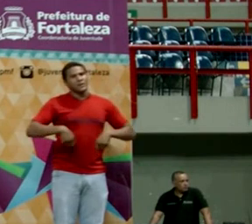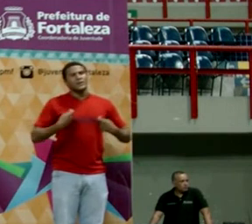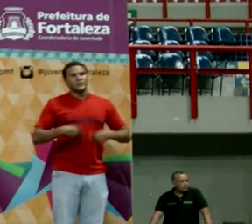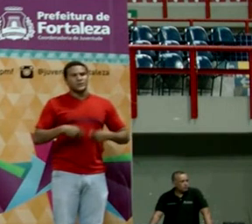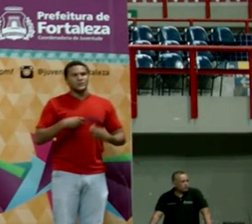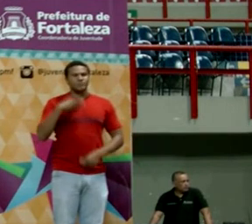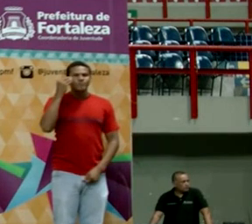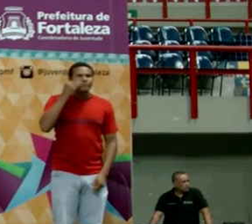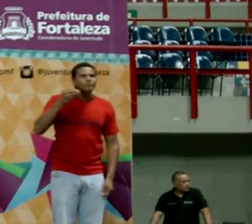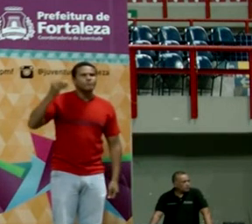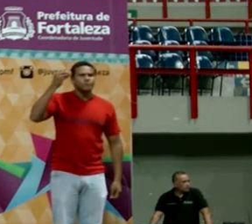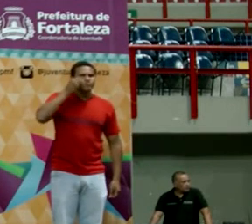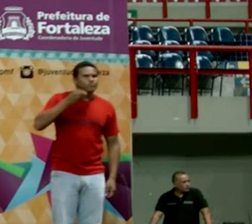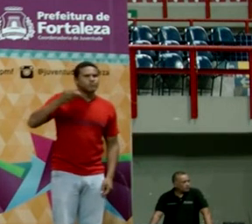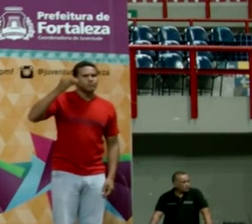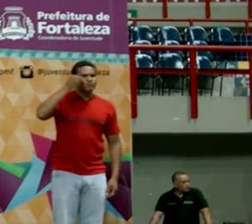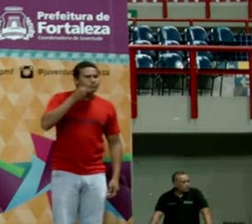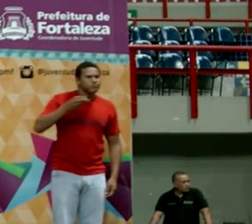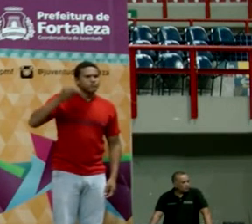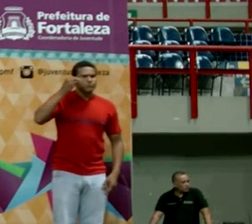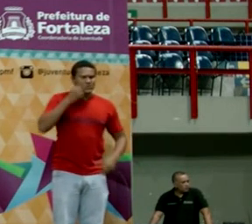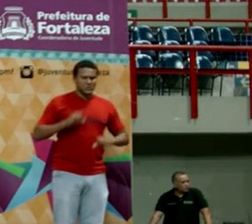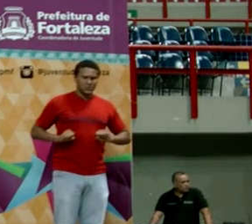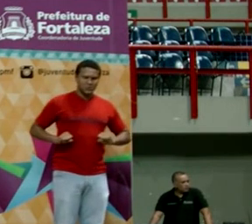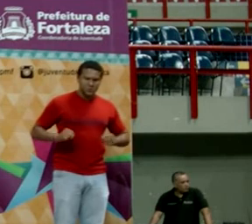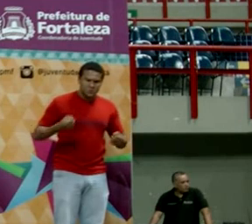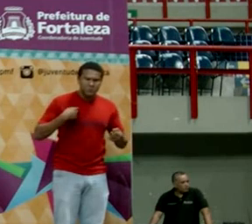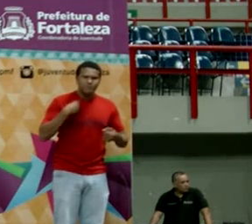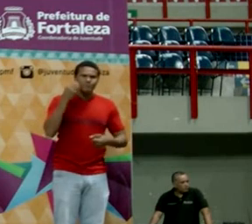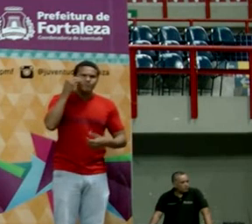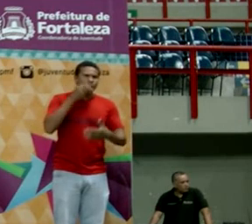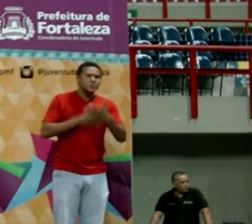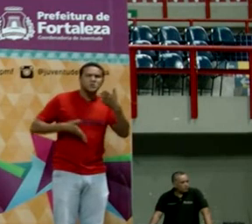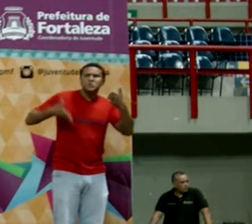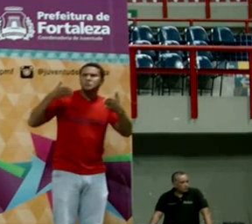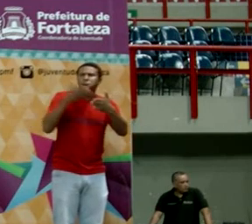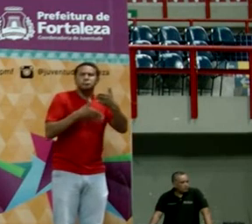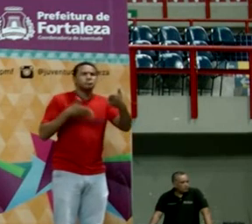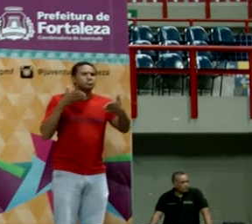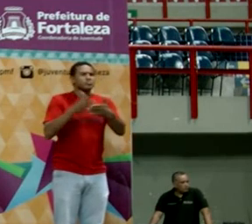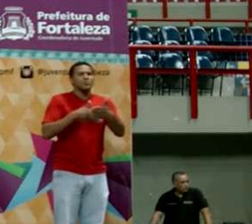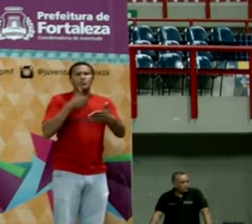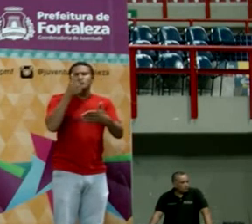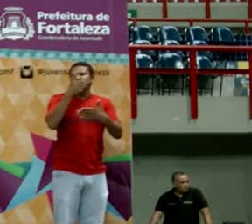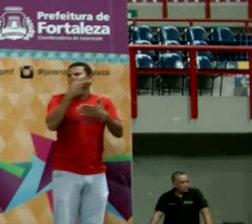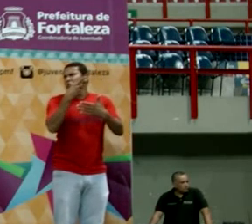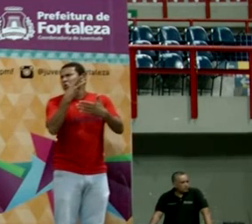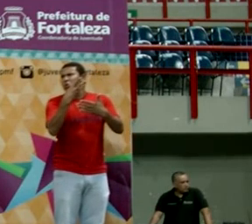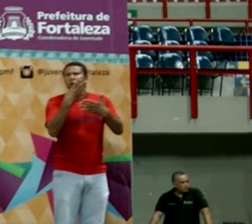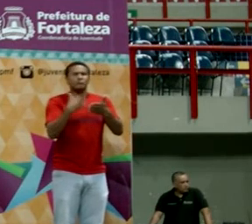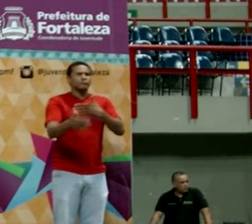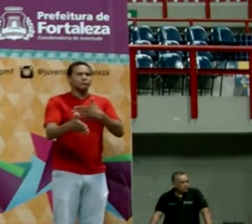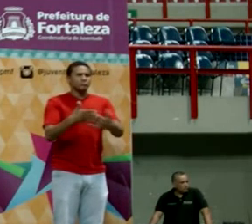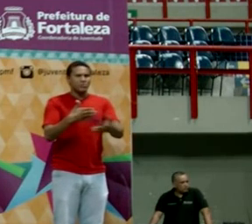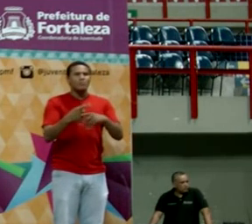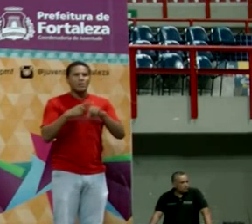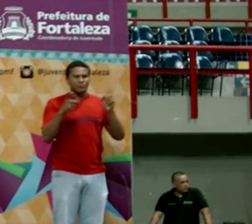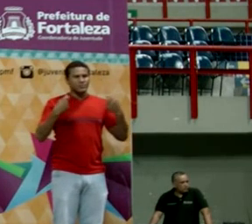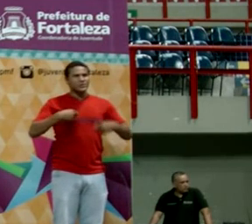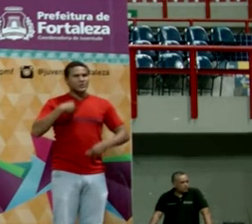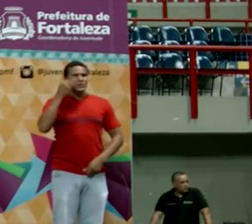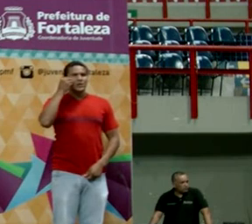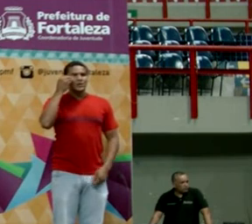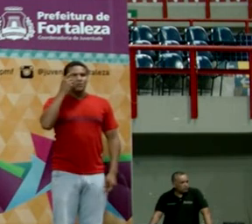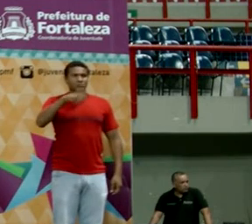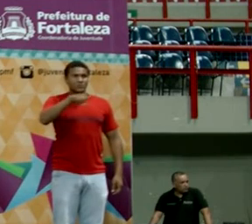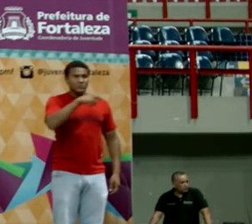tem que tentar tudo que a gente quer, a gente tem que tentar. Que seja uma, duas, três, quantas tentativas forem. Mas a gente tem que tentar.